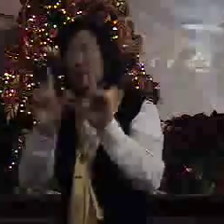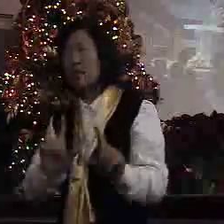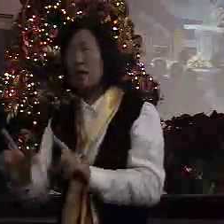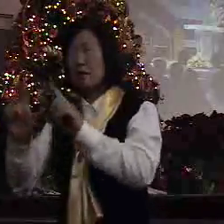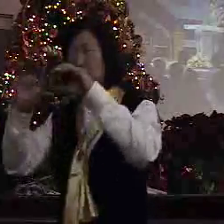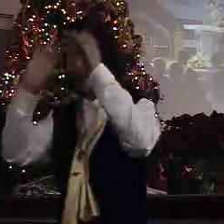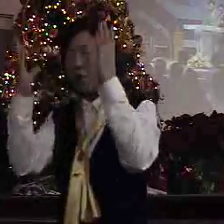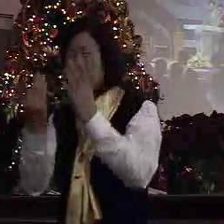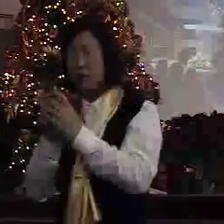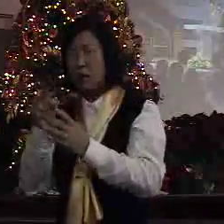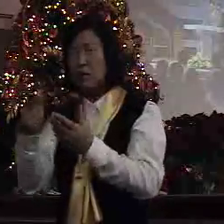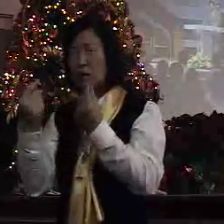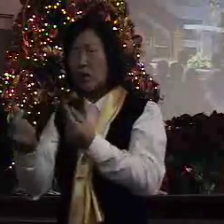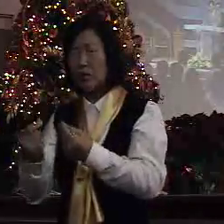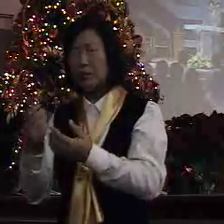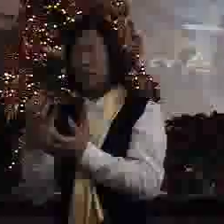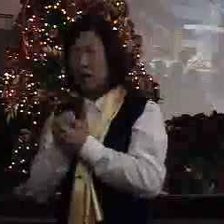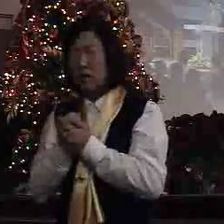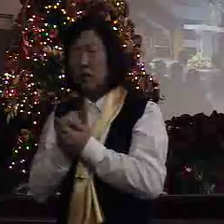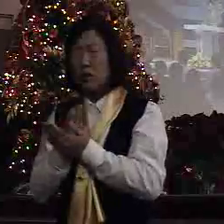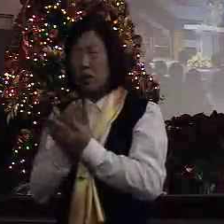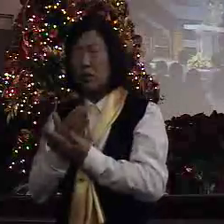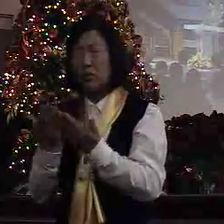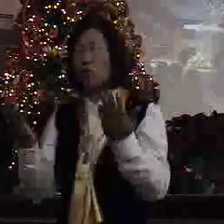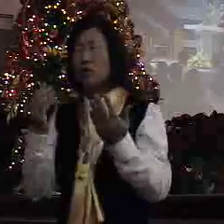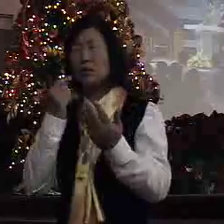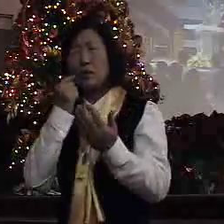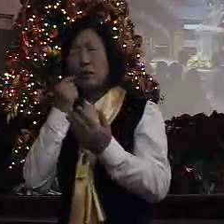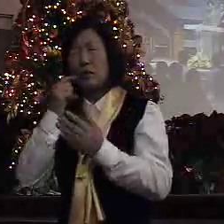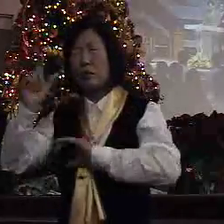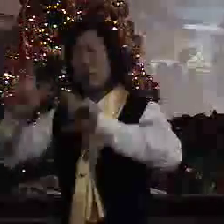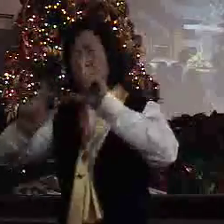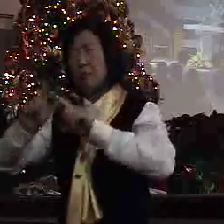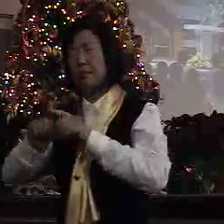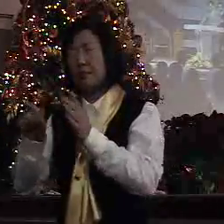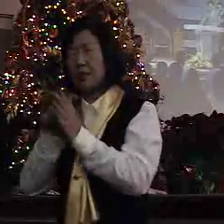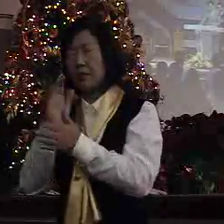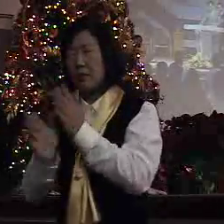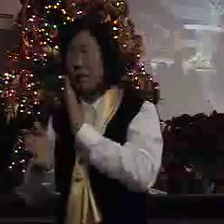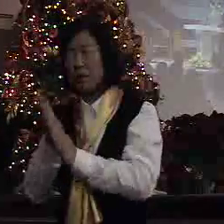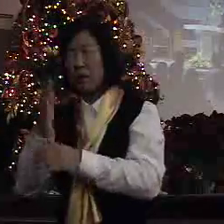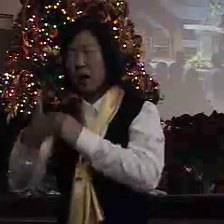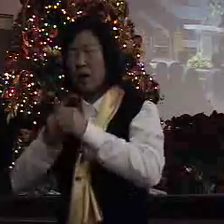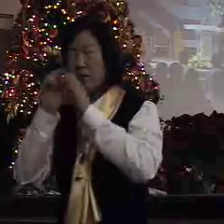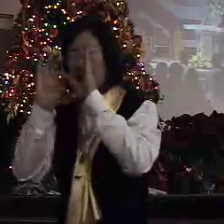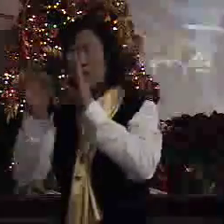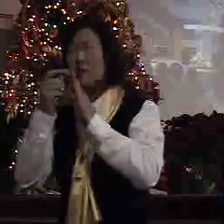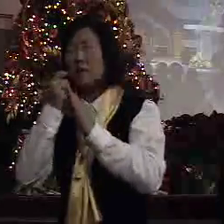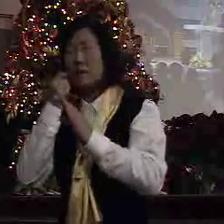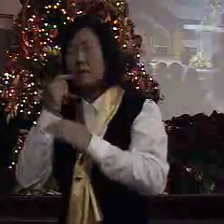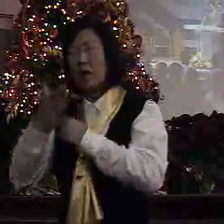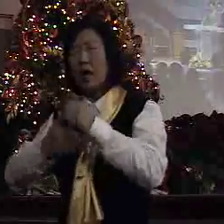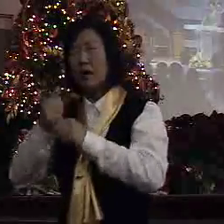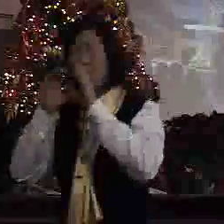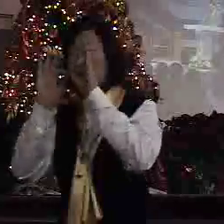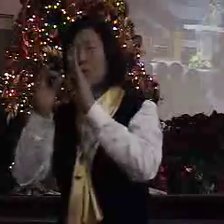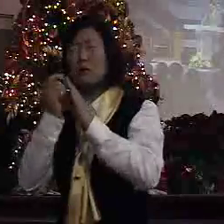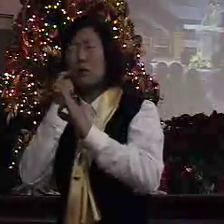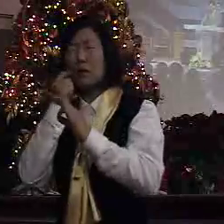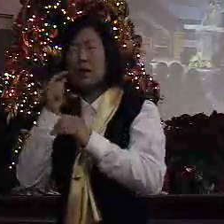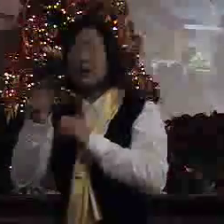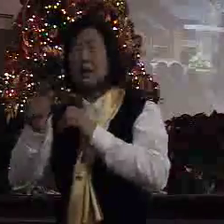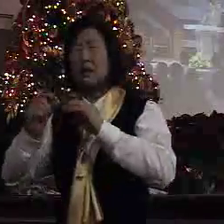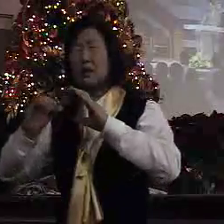전부인 것처럼 생각하고 움켜쥐고 나누지 못하는 우리의 모습, 믿음이 없기에 하나님 보지 못하며 하나님 보지 못하기에 이